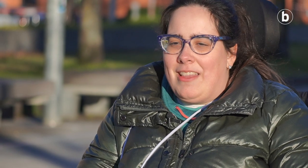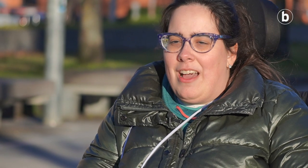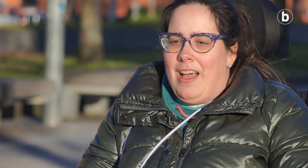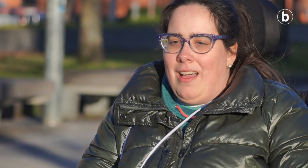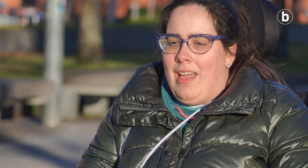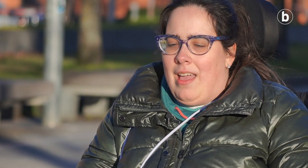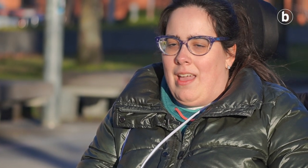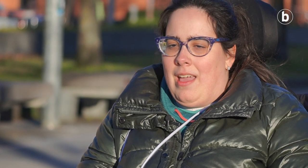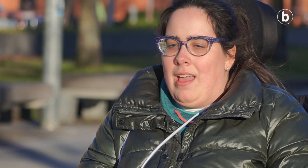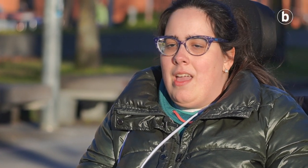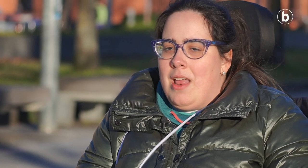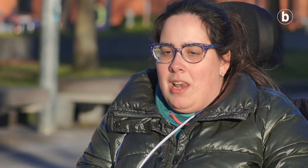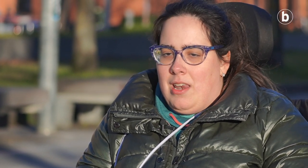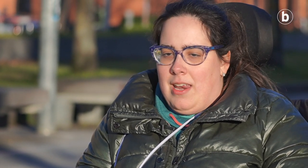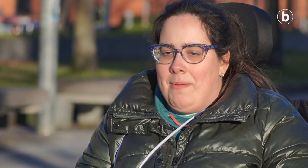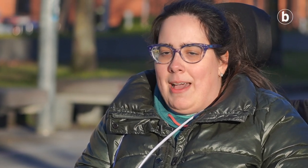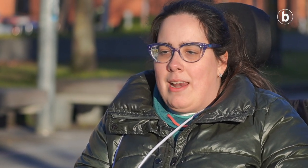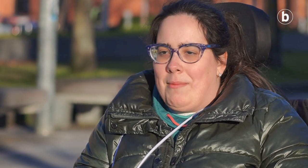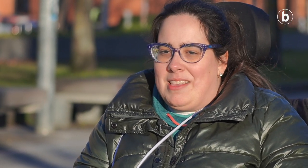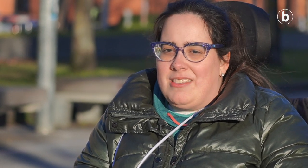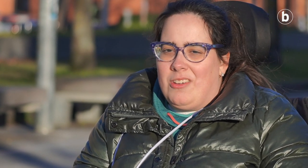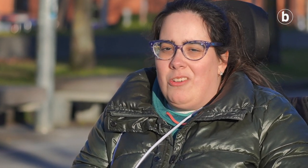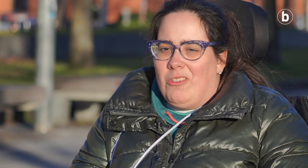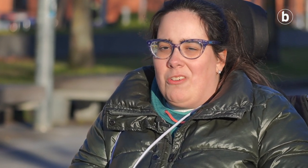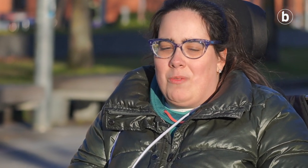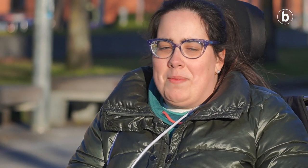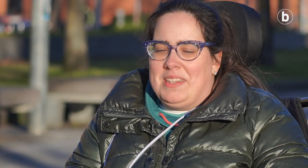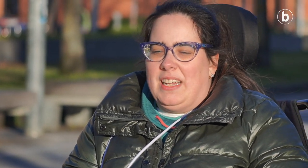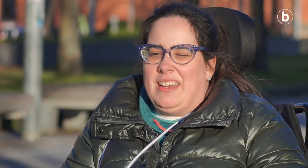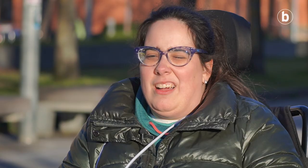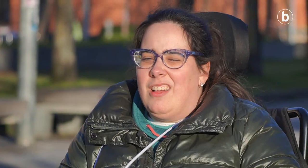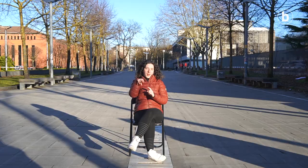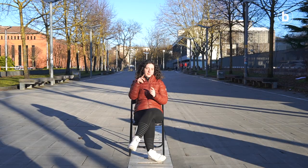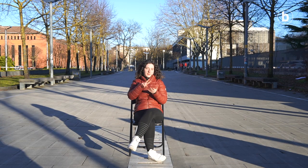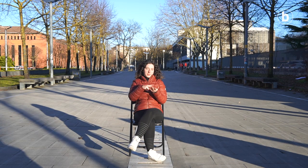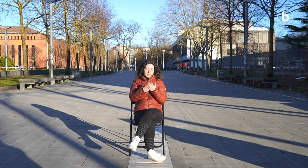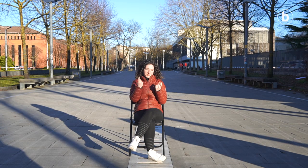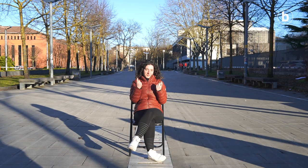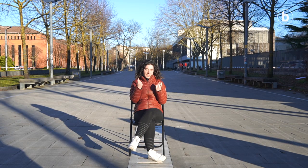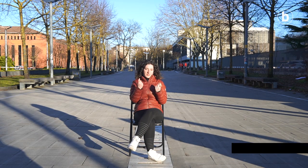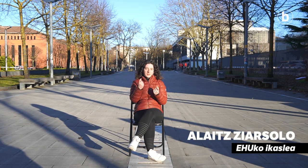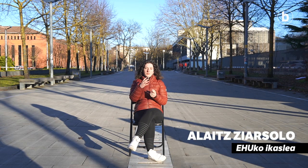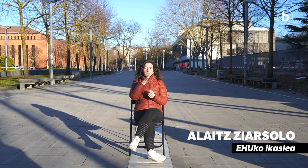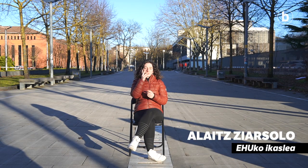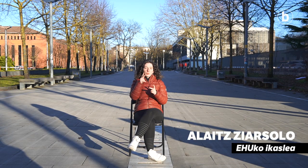da nire beharrak betetzeko unibertsitatera. Bueno, ba, arazo nagusiena izan da interprete